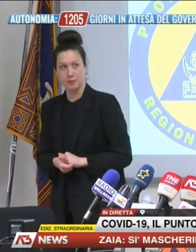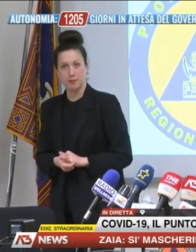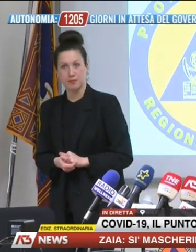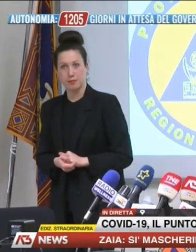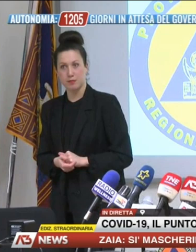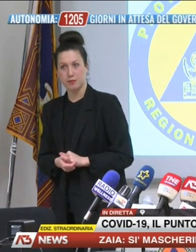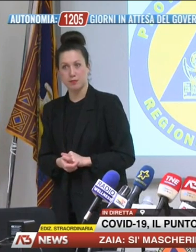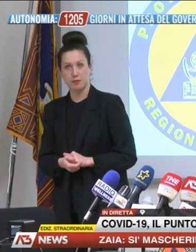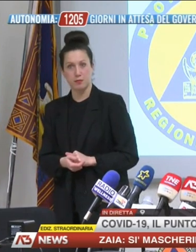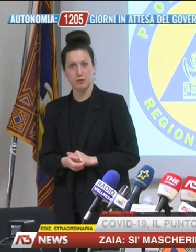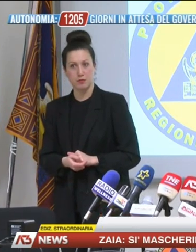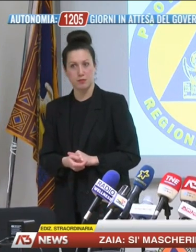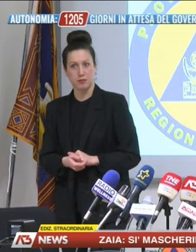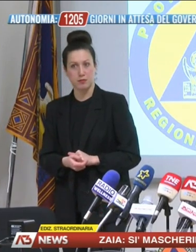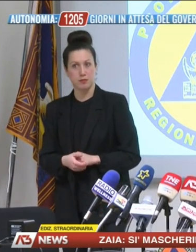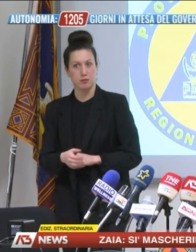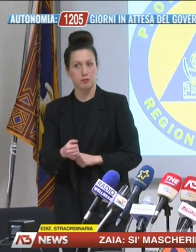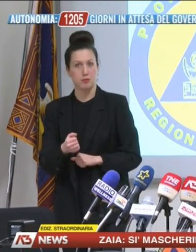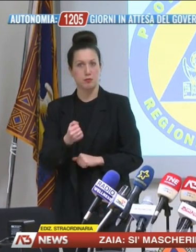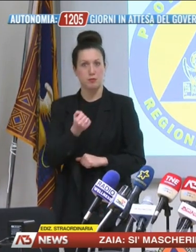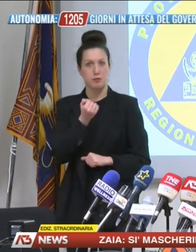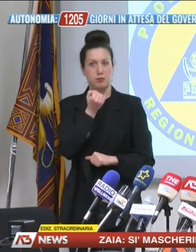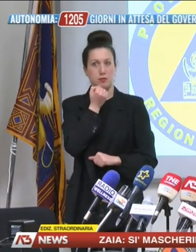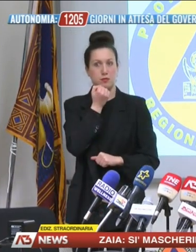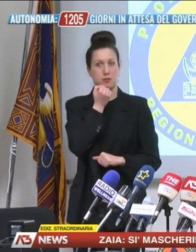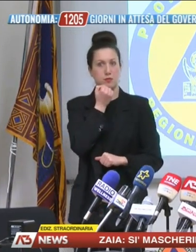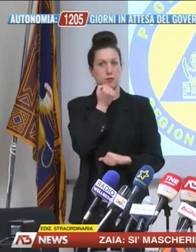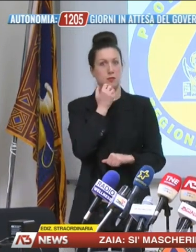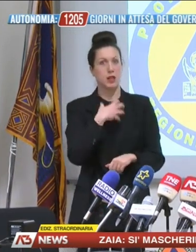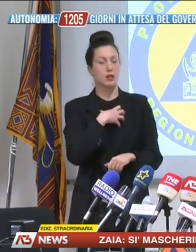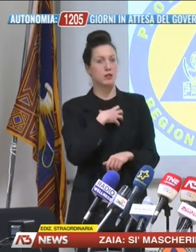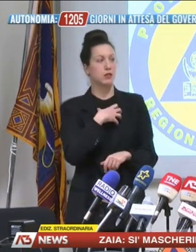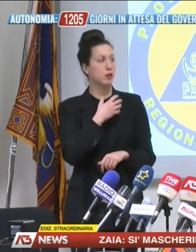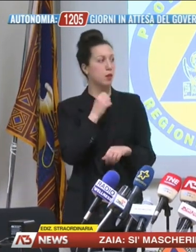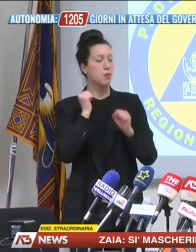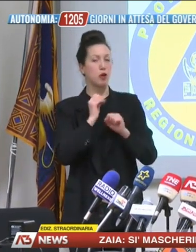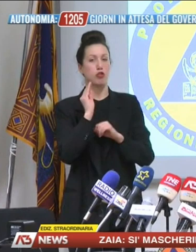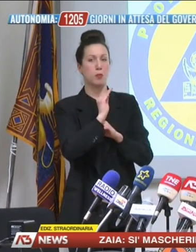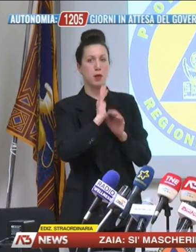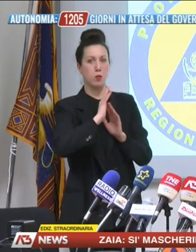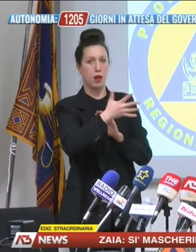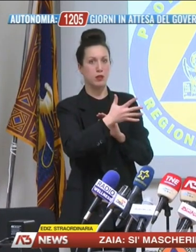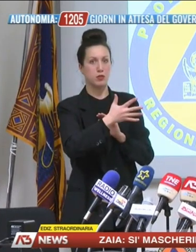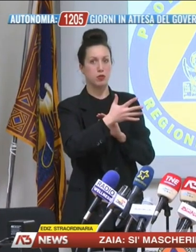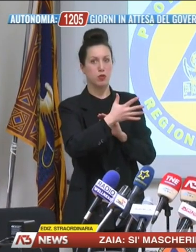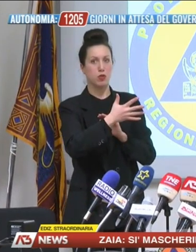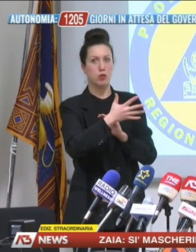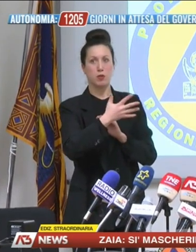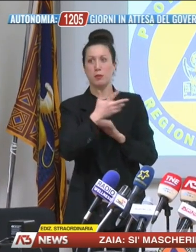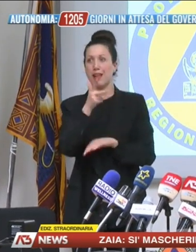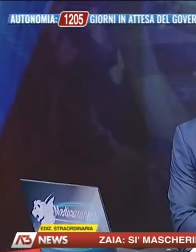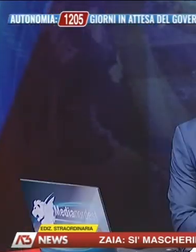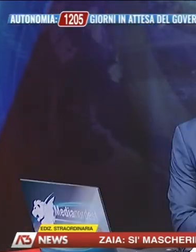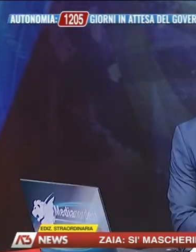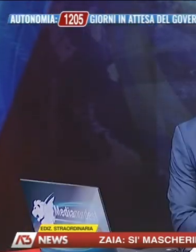Assessore, posso fare un'altra extra? Sì. Su 30.0 ti pare che... Ma le telecamere sono chiuse?